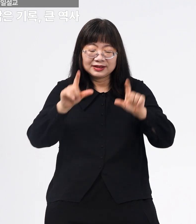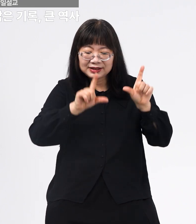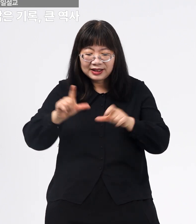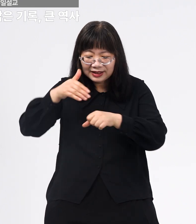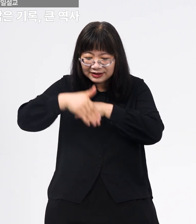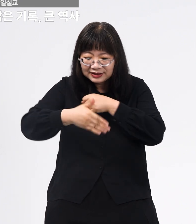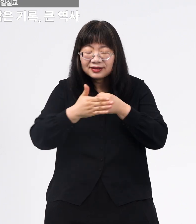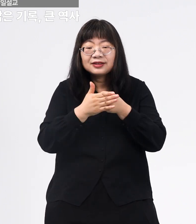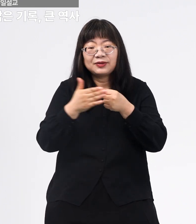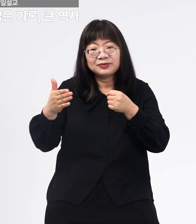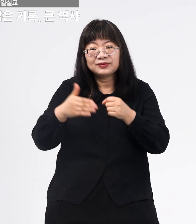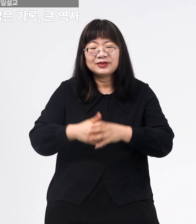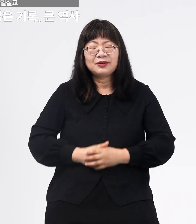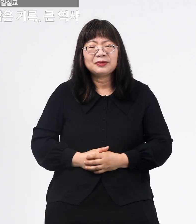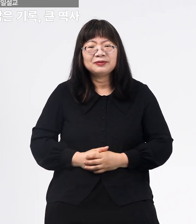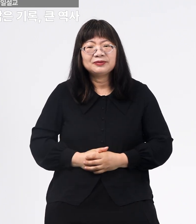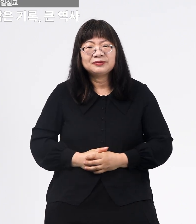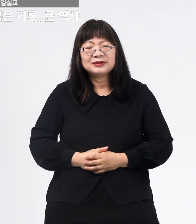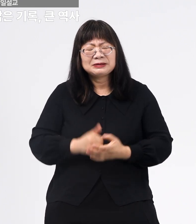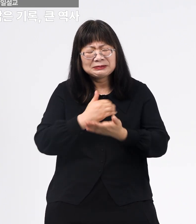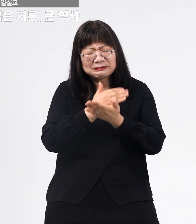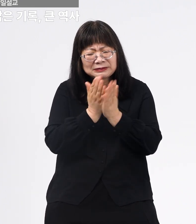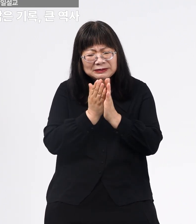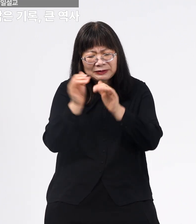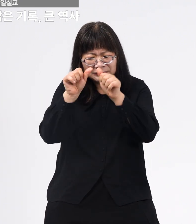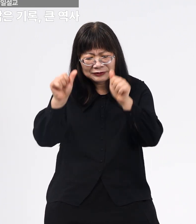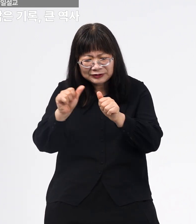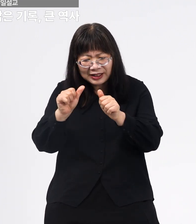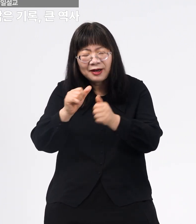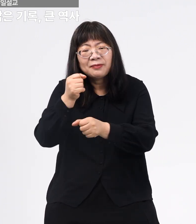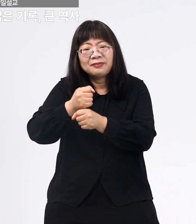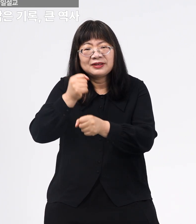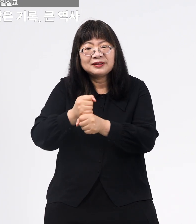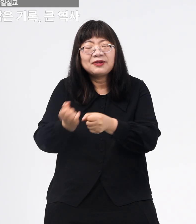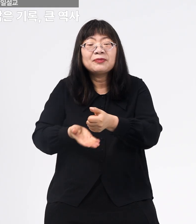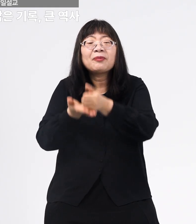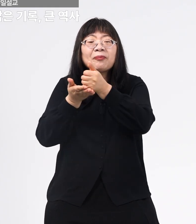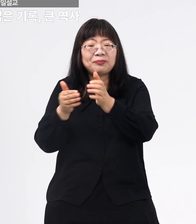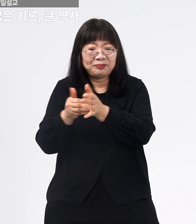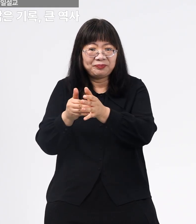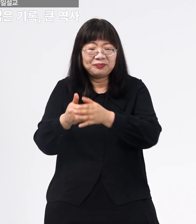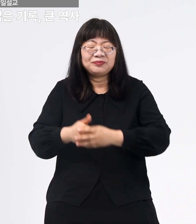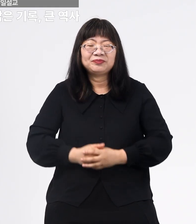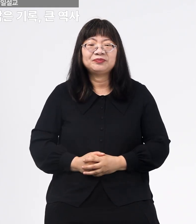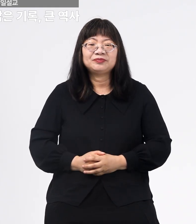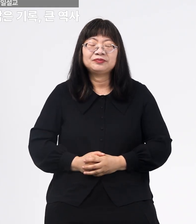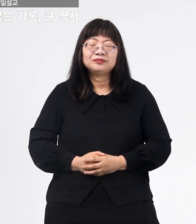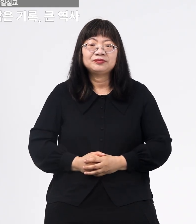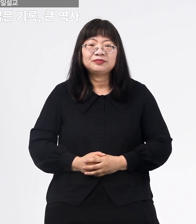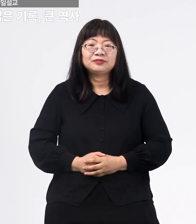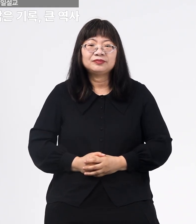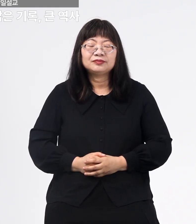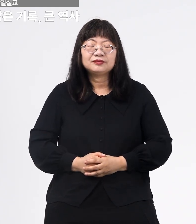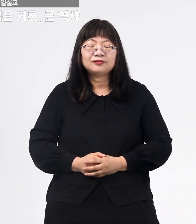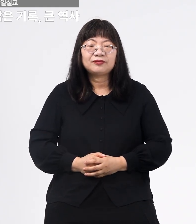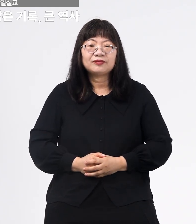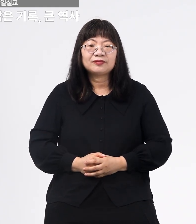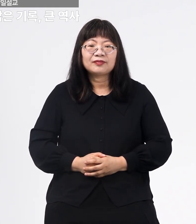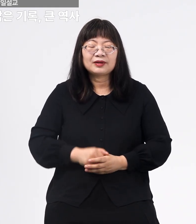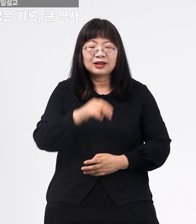때문에 갖은 우상을 다 만들어서 섬기곤 했어요. 그러니까